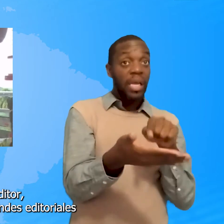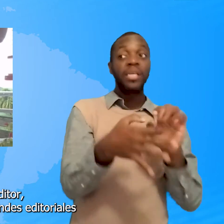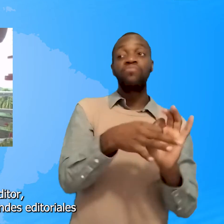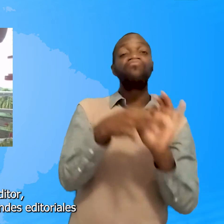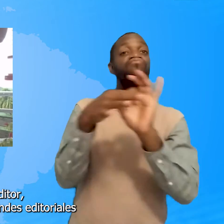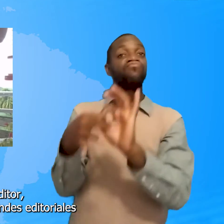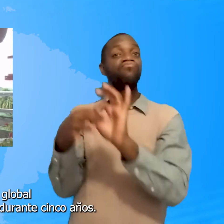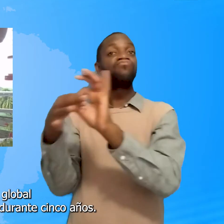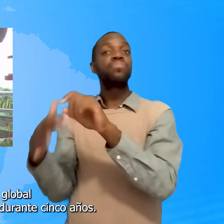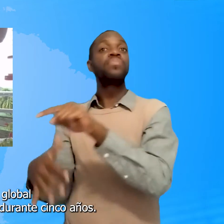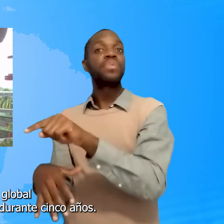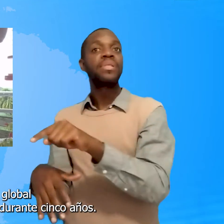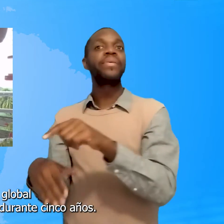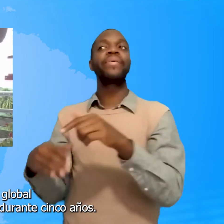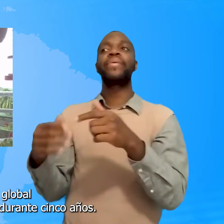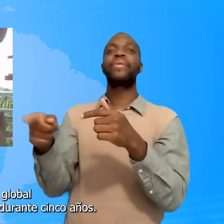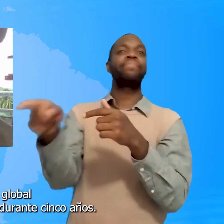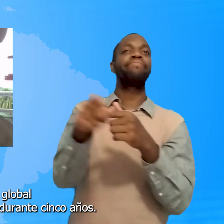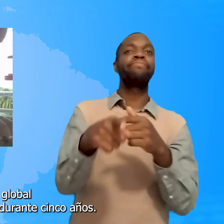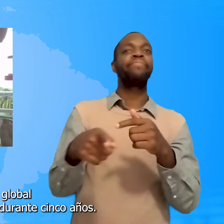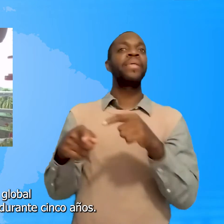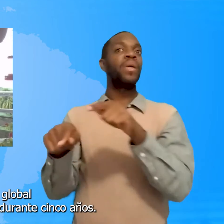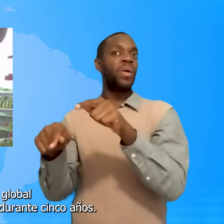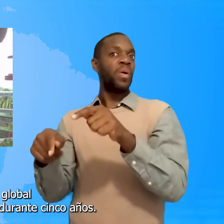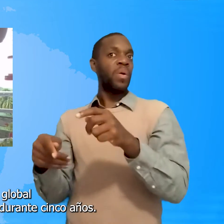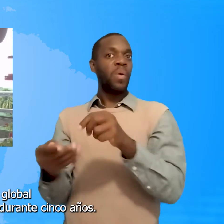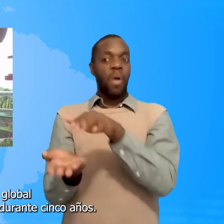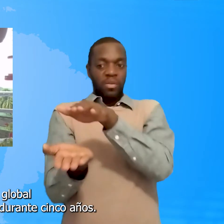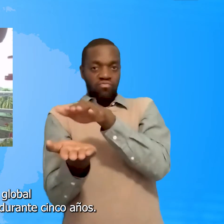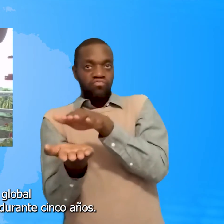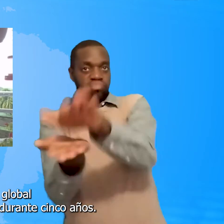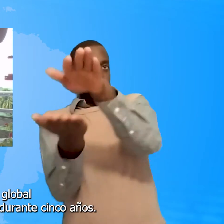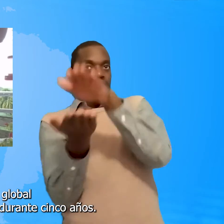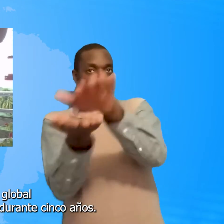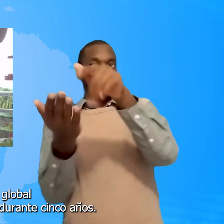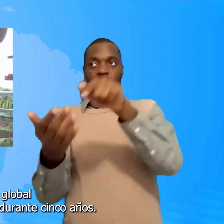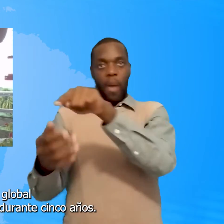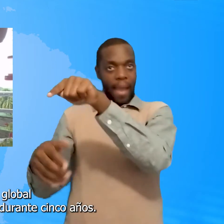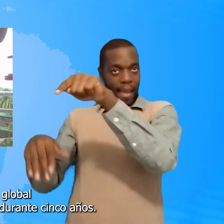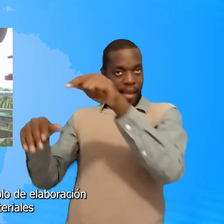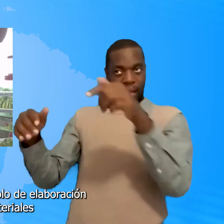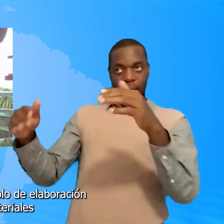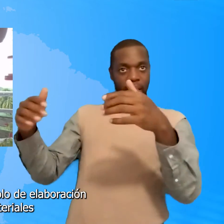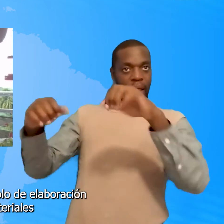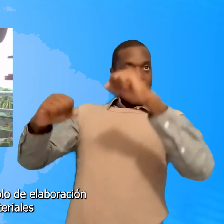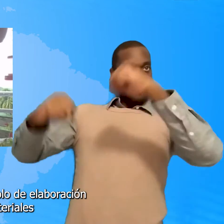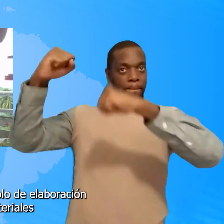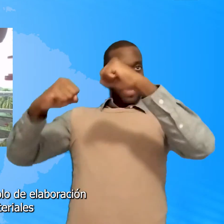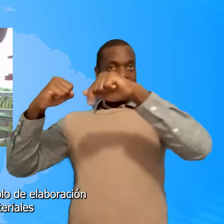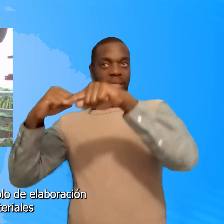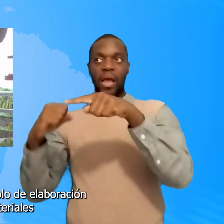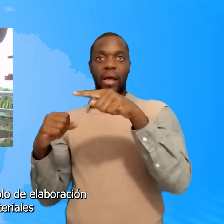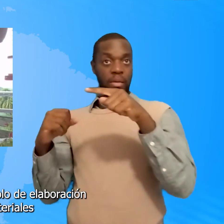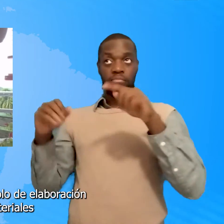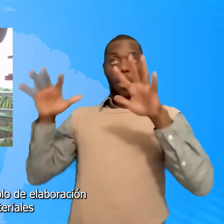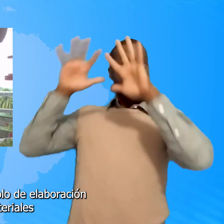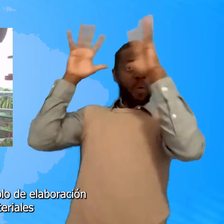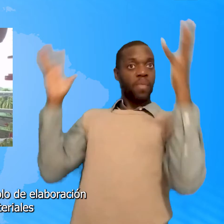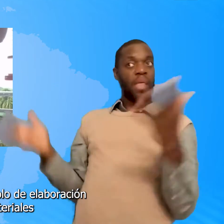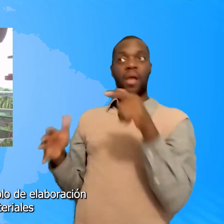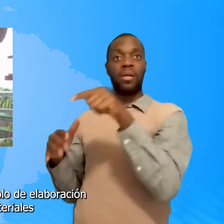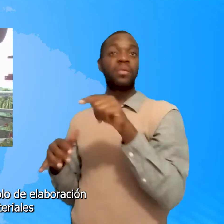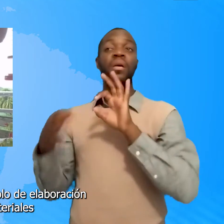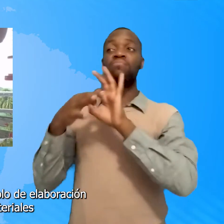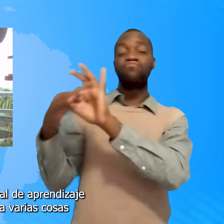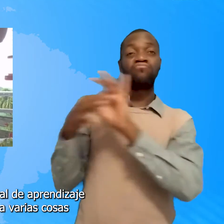editoriales, grandes editoriales a nivel global. Han trabajado durante 5 años ya, hay un protocolo de